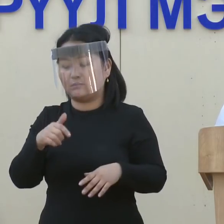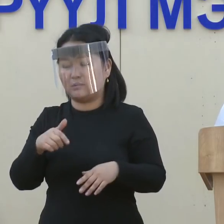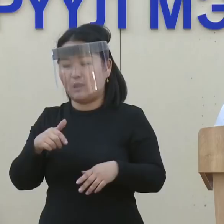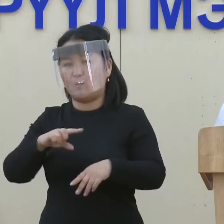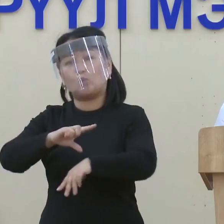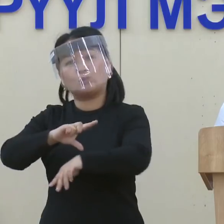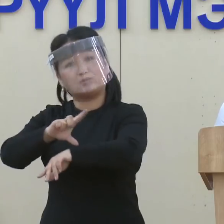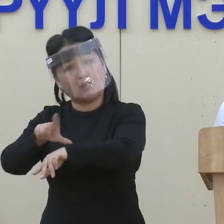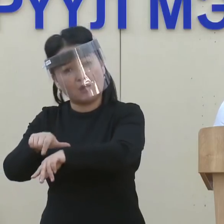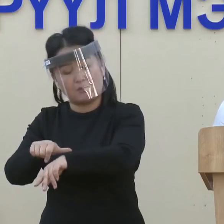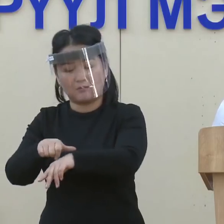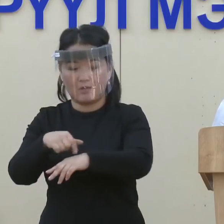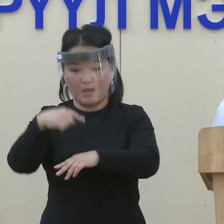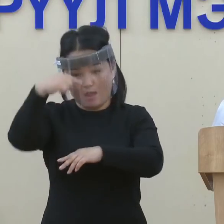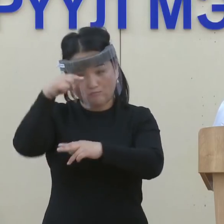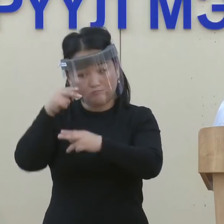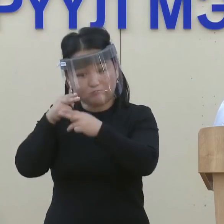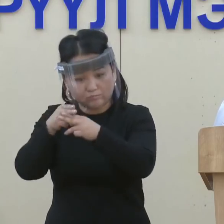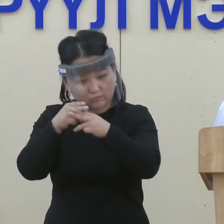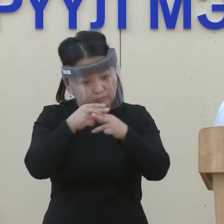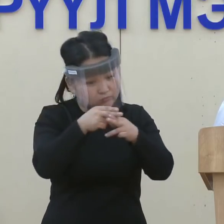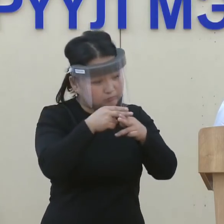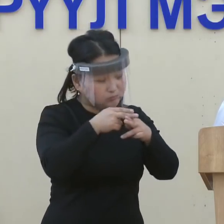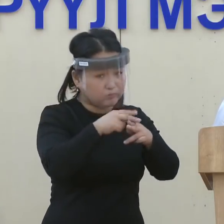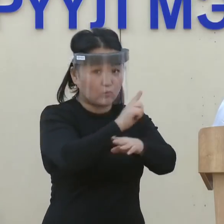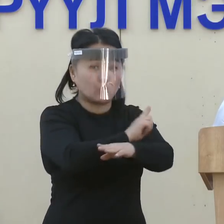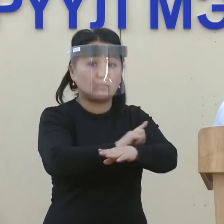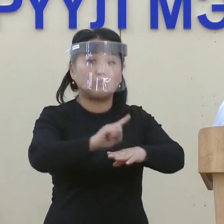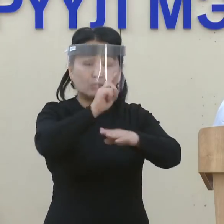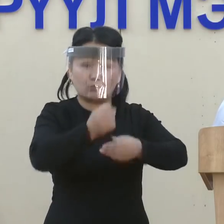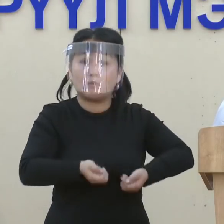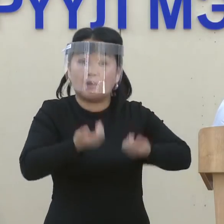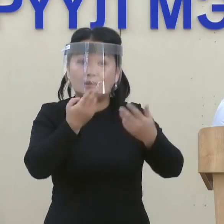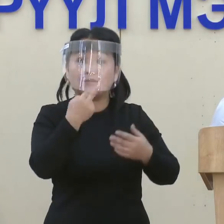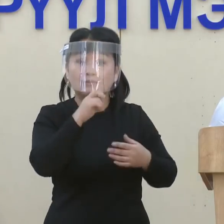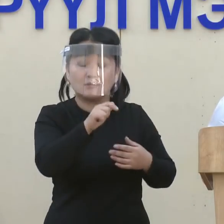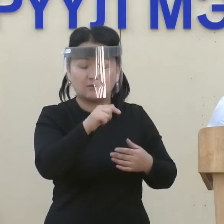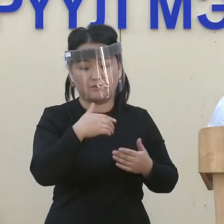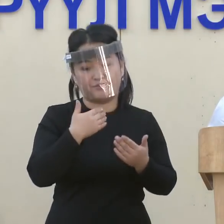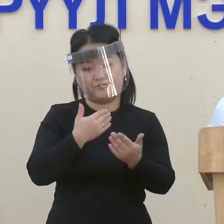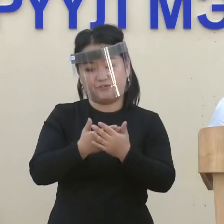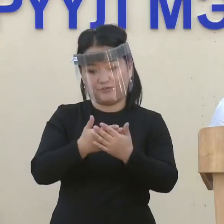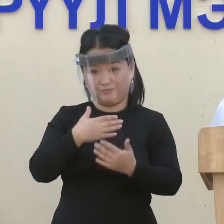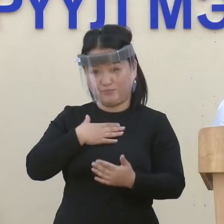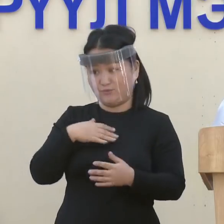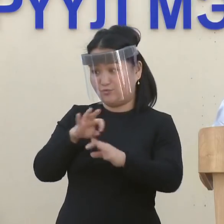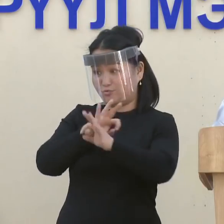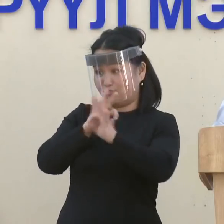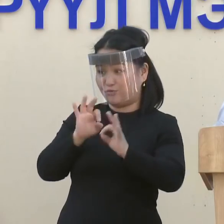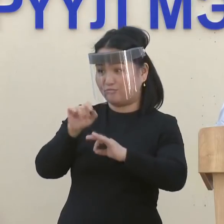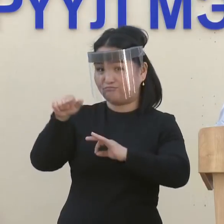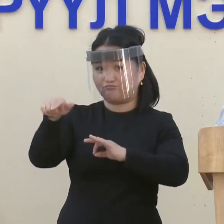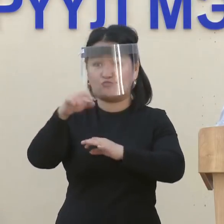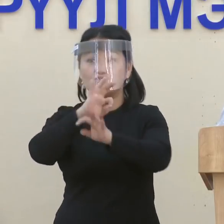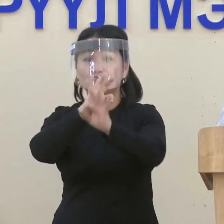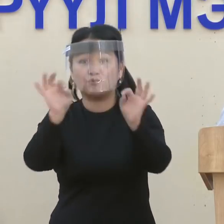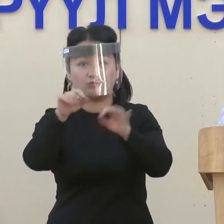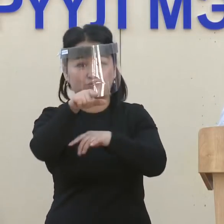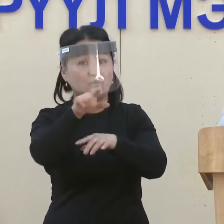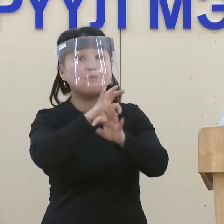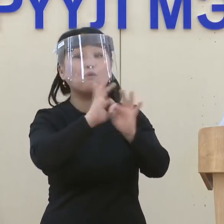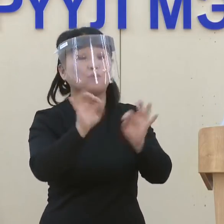дүн авч байна. Хүн болгон хувь хүн индивидум гэж ярьдаг. Би нэг өөр байхад хажууд байгаа хүн өөрөөр одоо юу